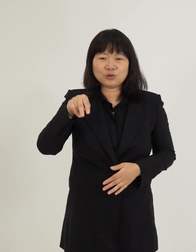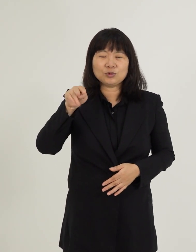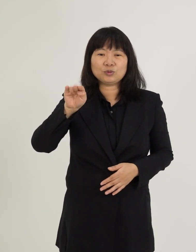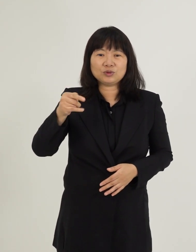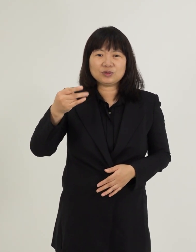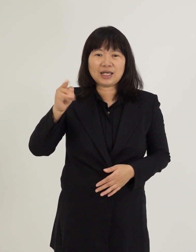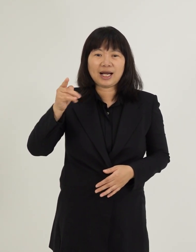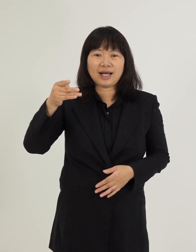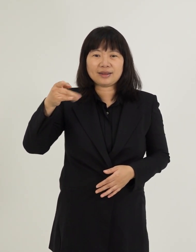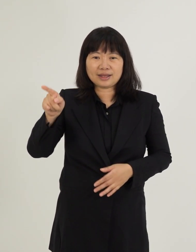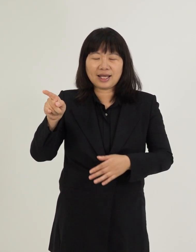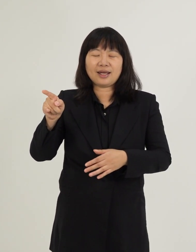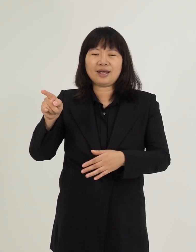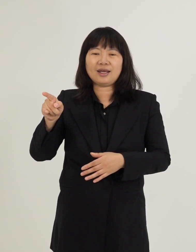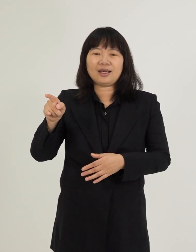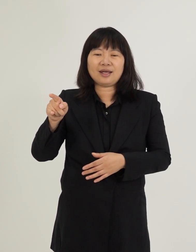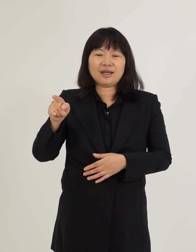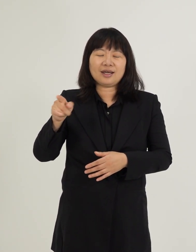땅 끝까지 이르리라.